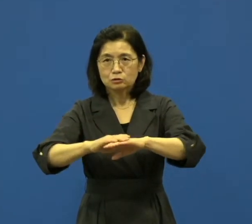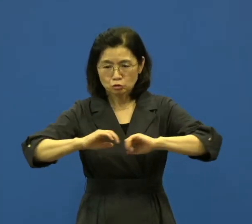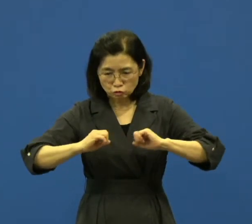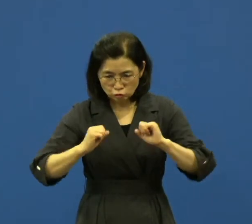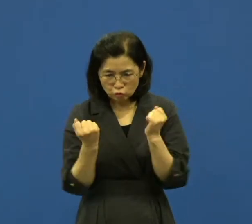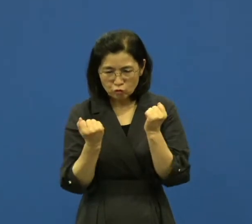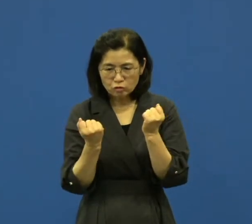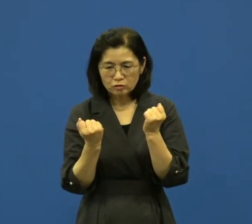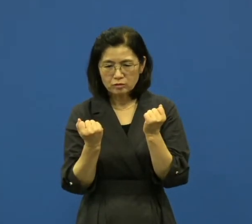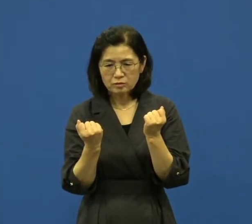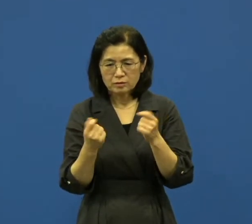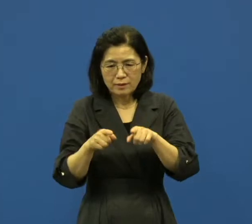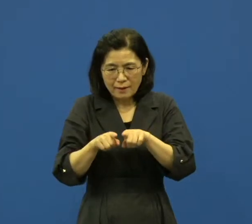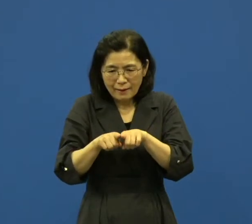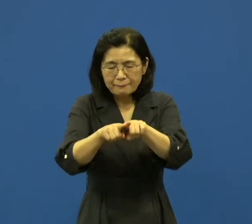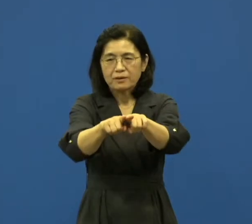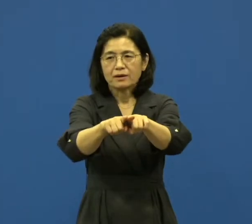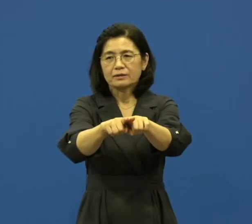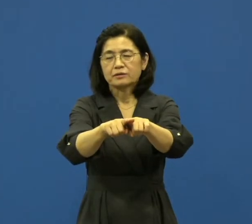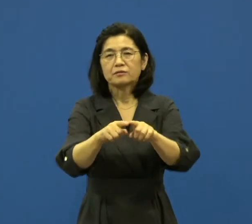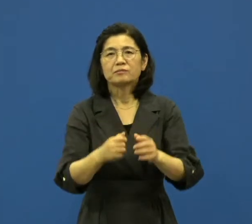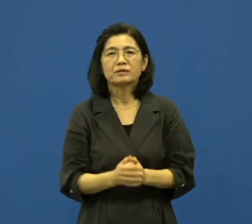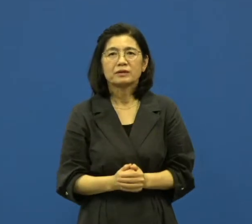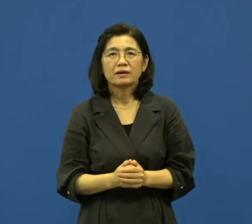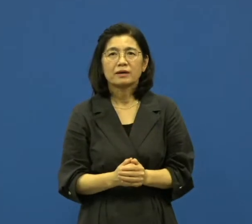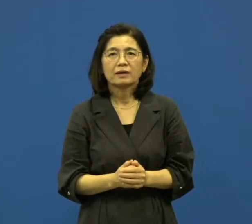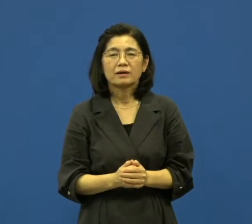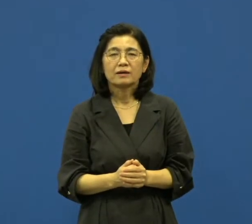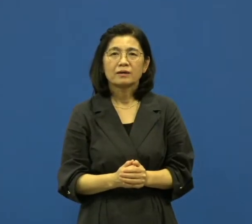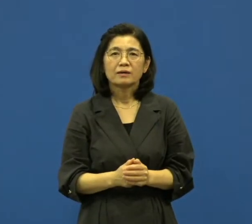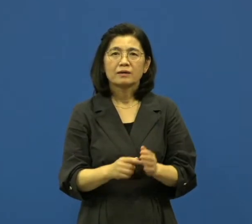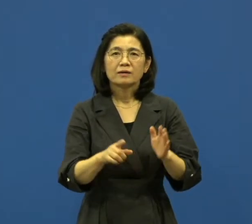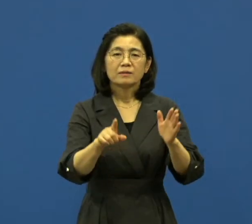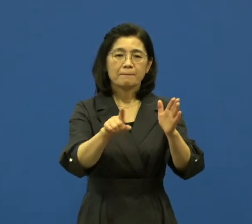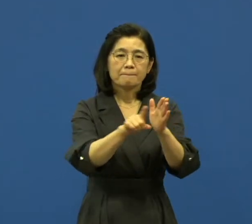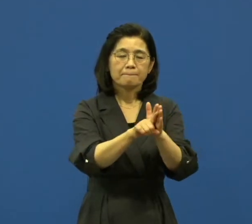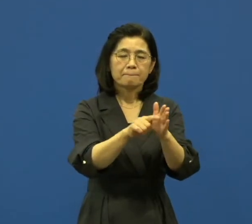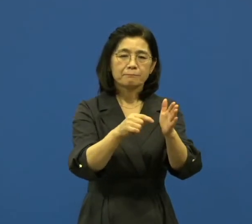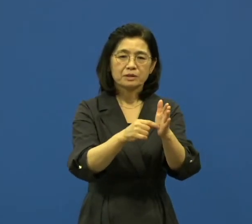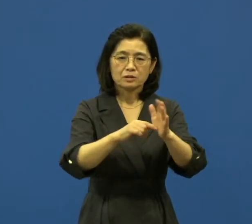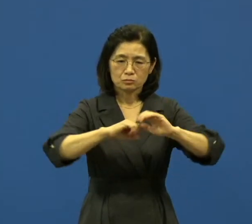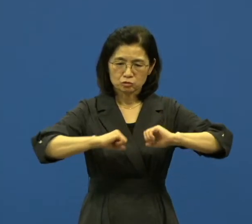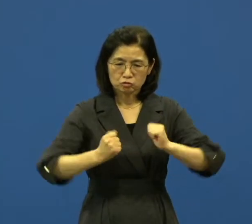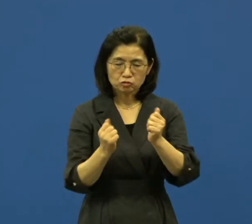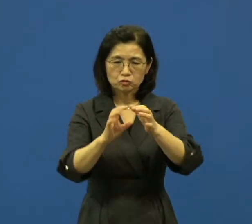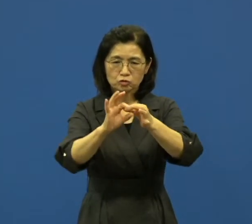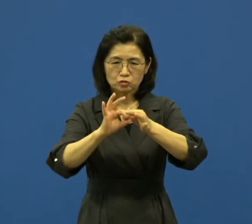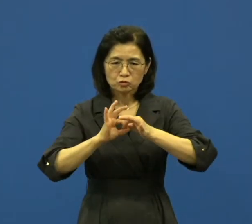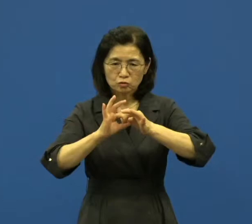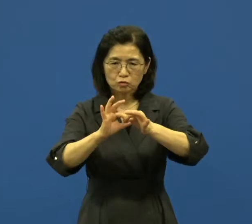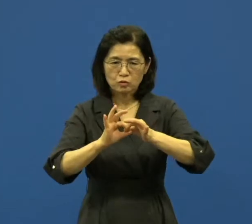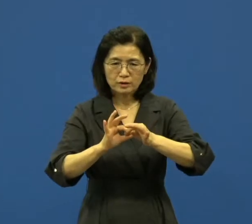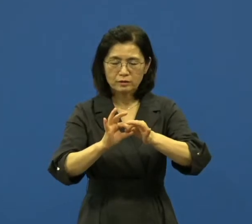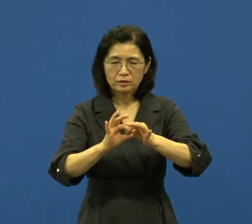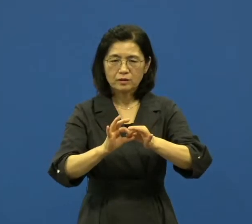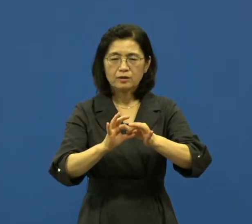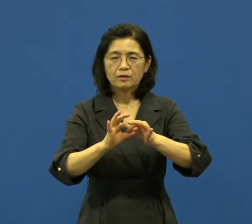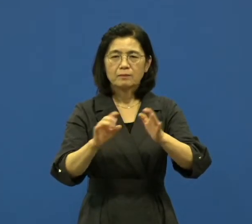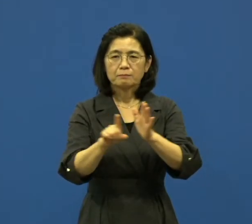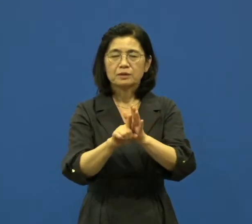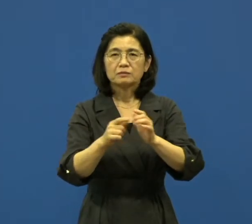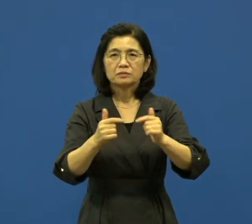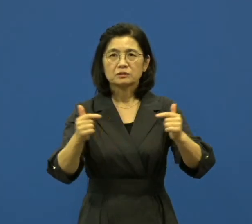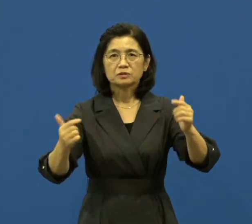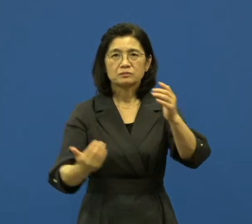믿음은 순종을 통해서 확인되는 것입니다. 믿음은 순종을 통하여 조금씩 눈을 뜨게 되는 것입니다. 여러분, 순종은 아무나 하는